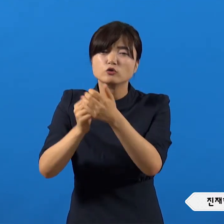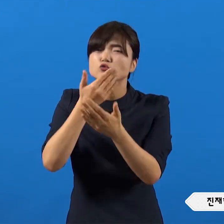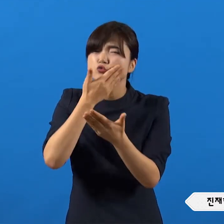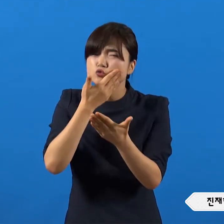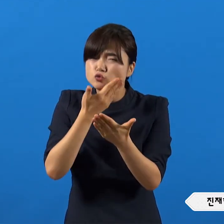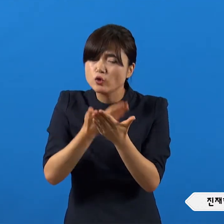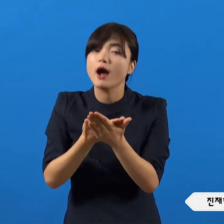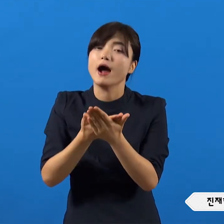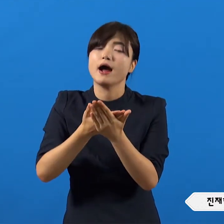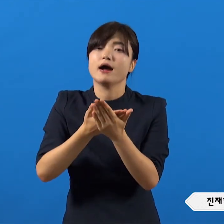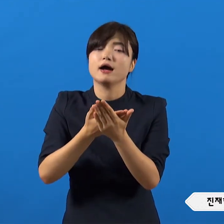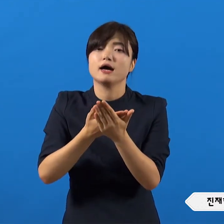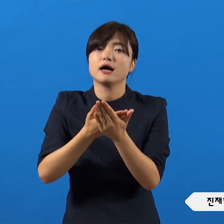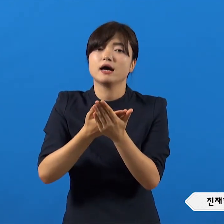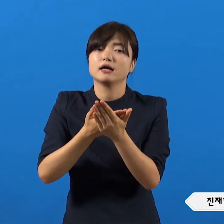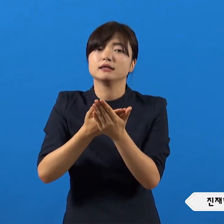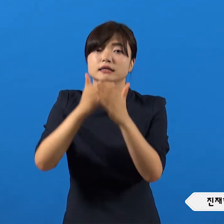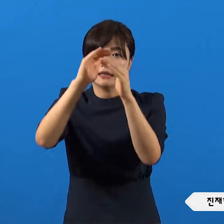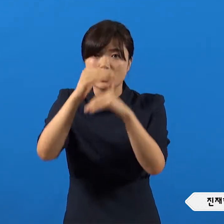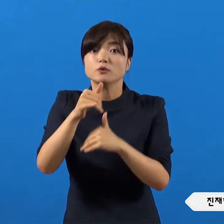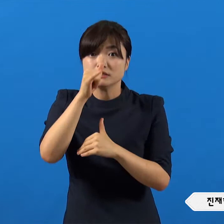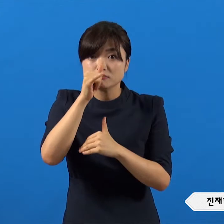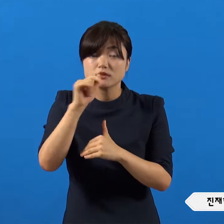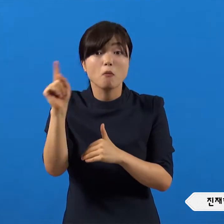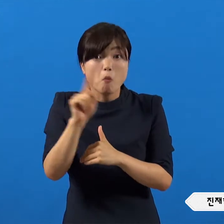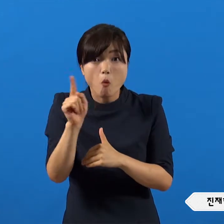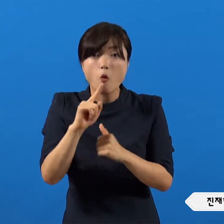요소가 성경에 나오는데